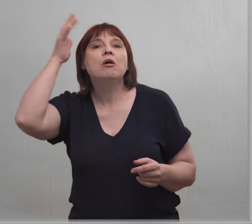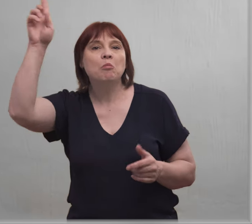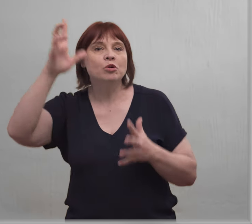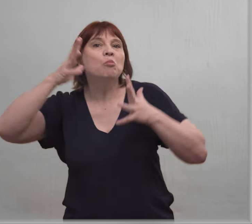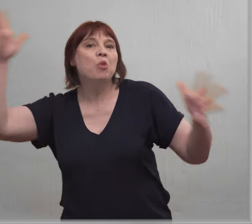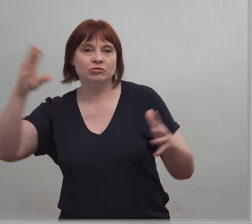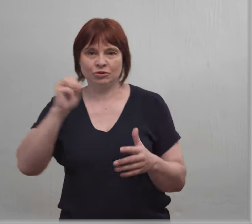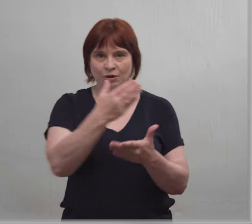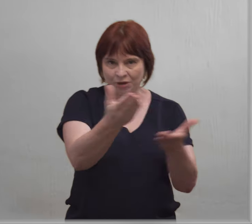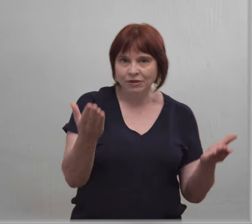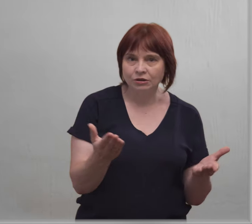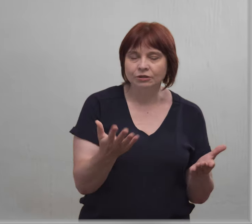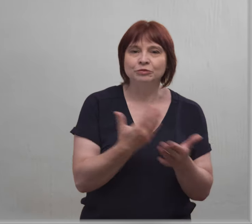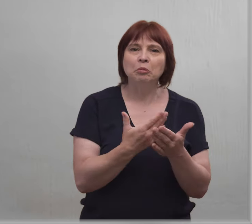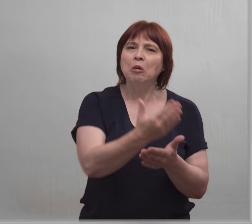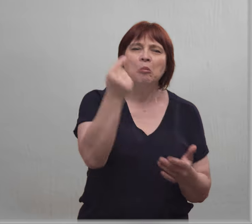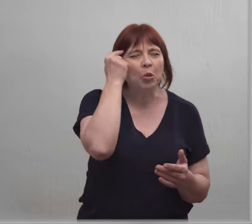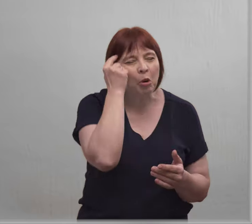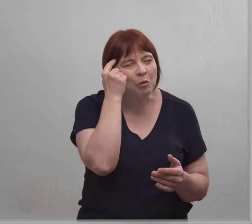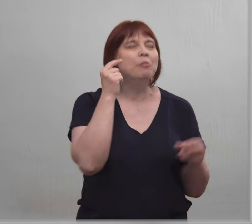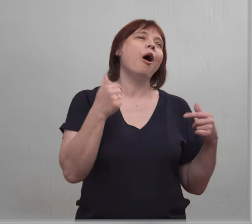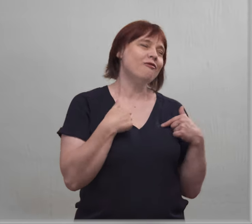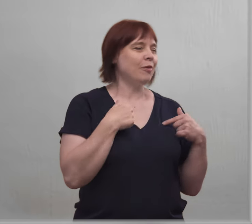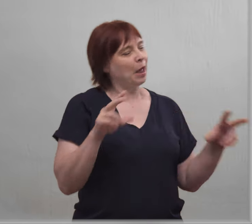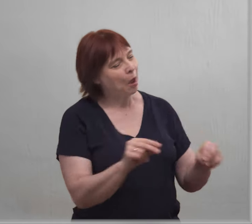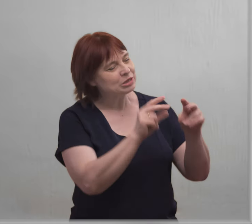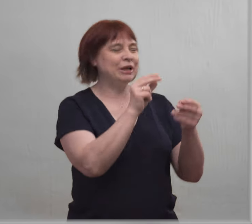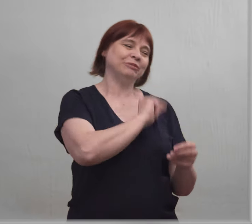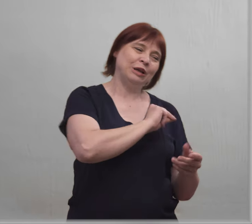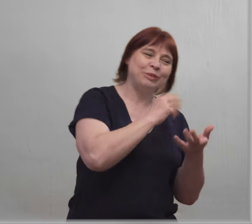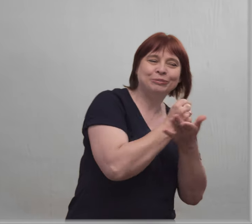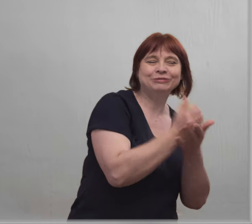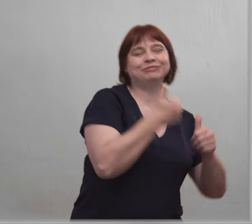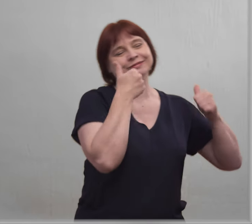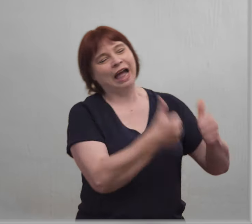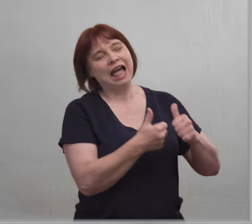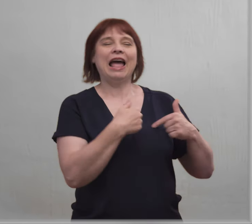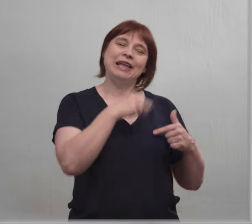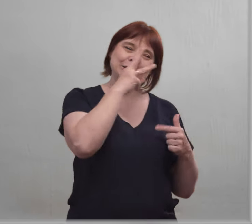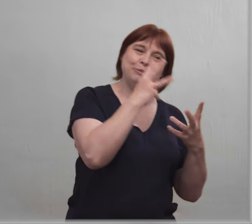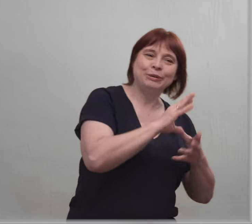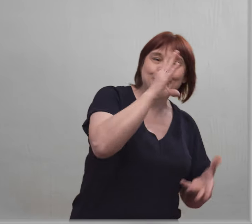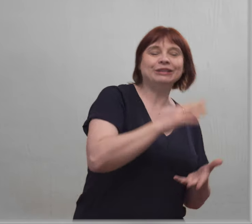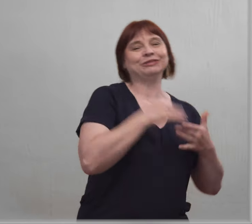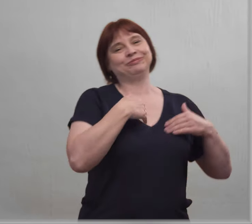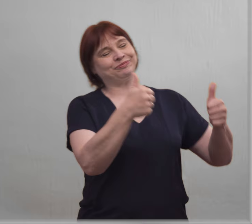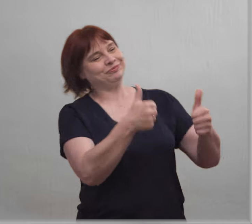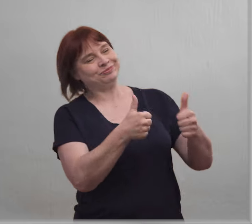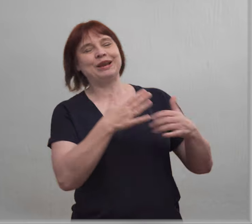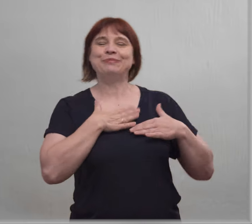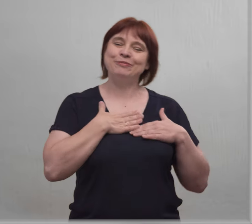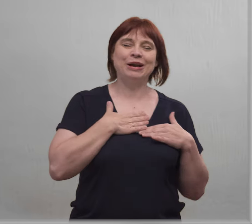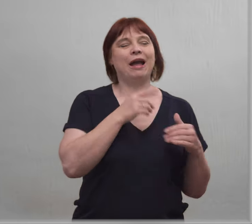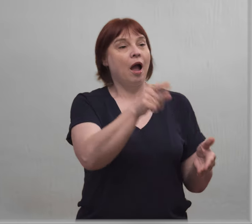образом. Нам кажется, что успех – это вот определенное понимание, это я поставил цель и ее достиг, и я потом